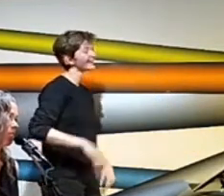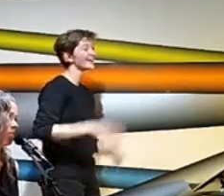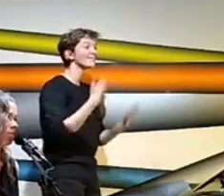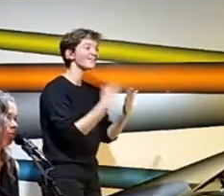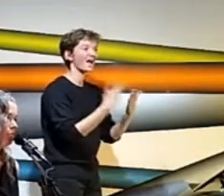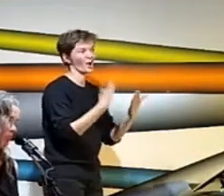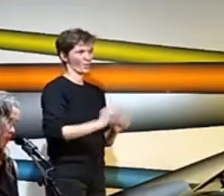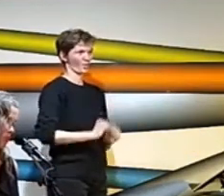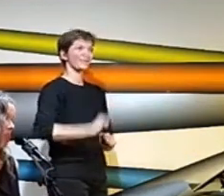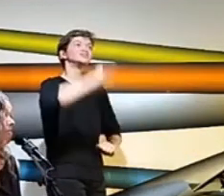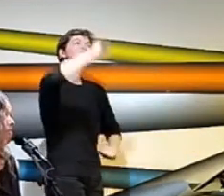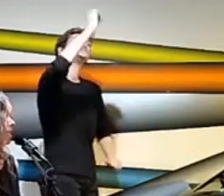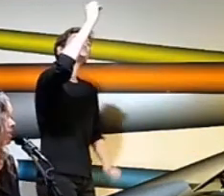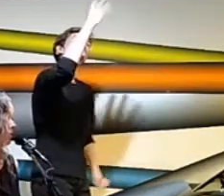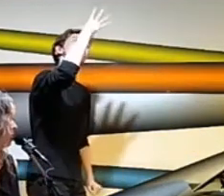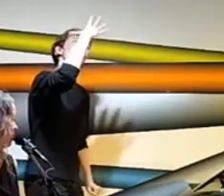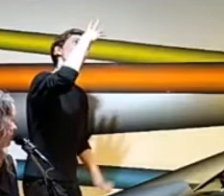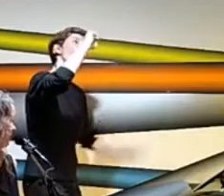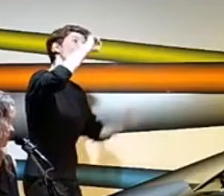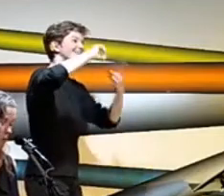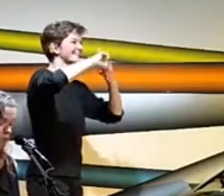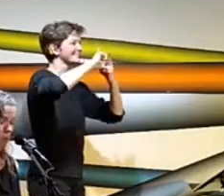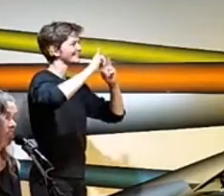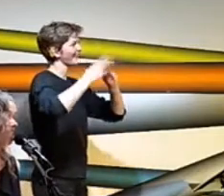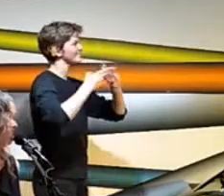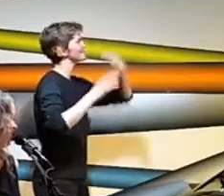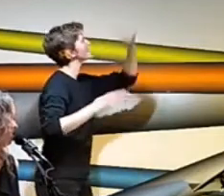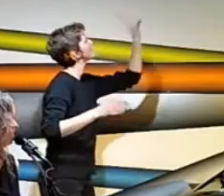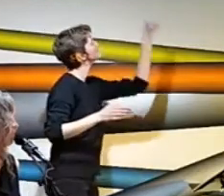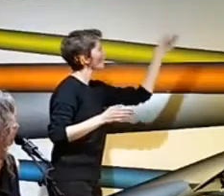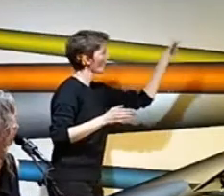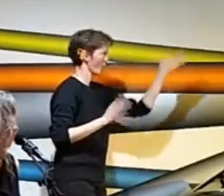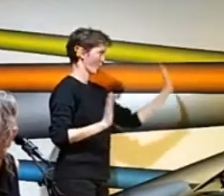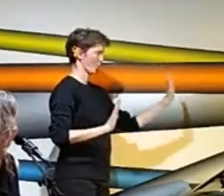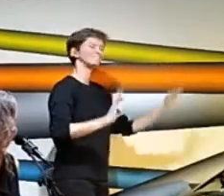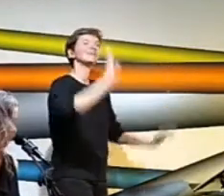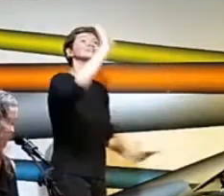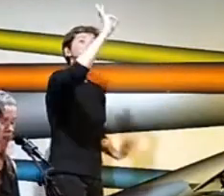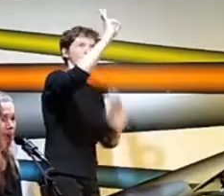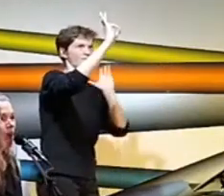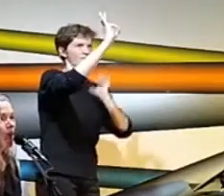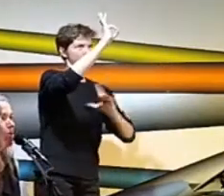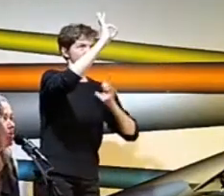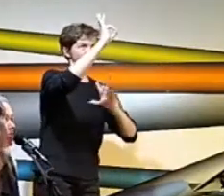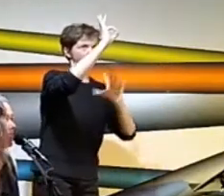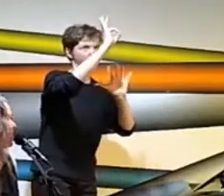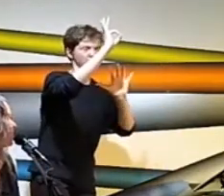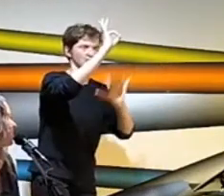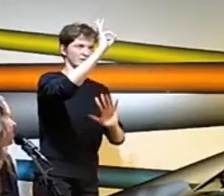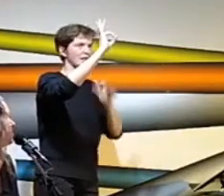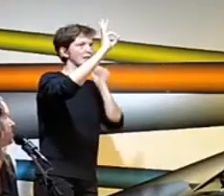beim ersten Rendezvous. Wenn nicht kommt, ist nicht wert, das auf ein Wort.